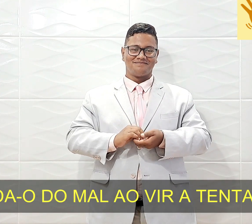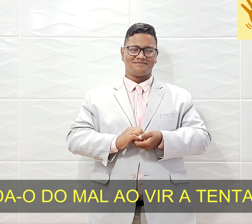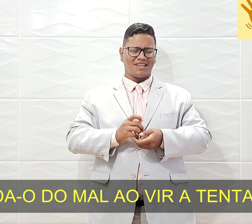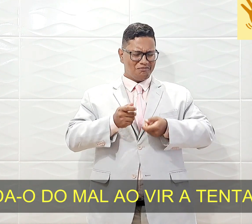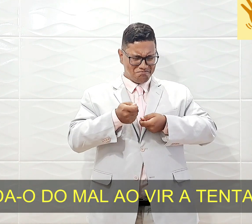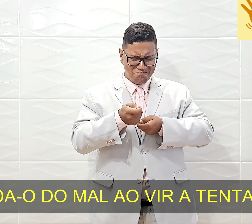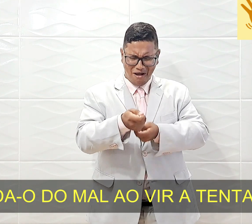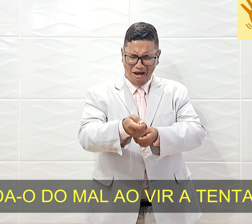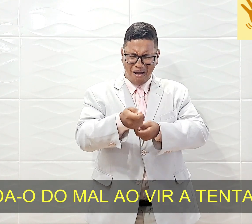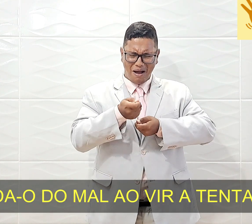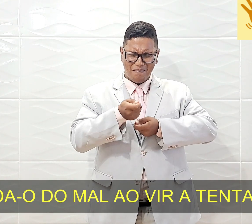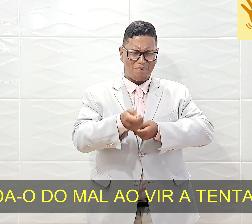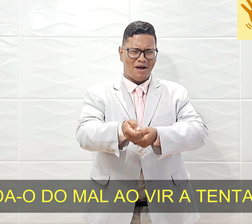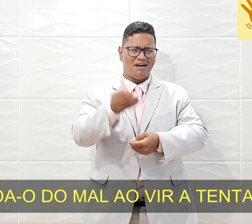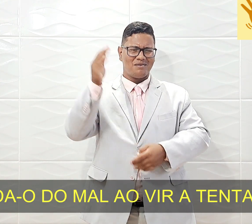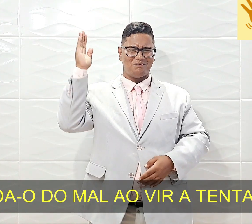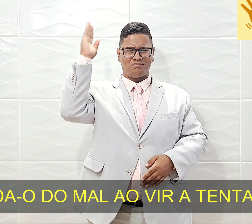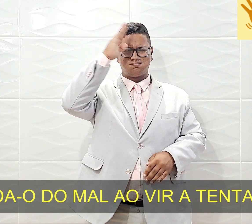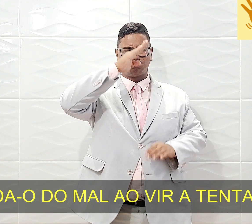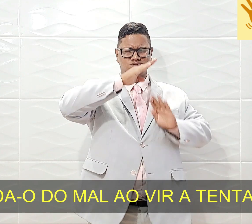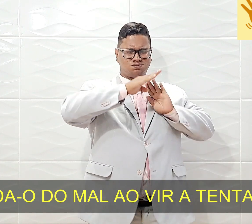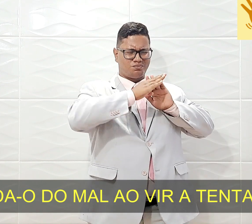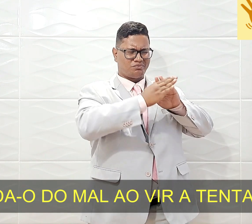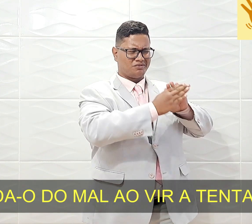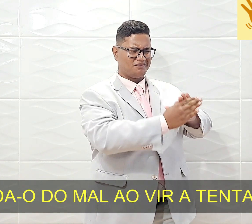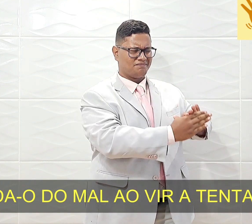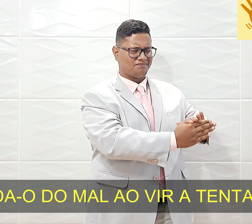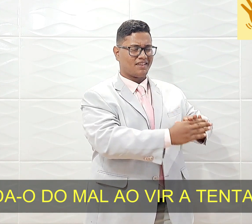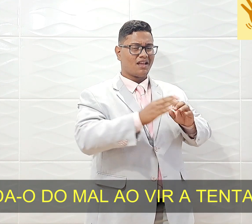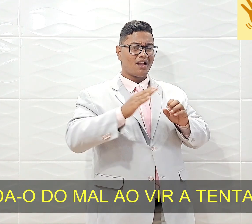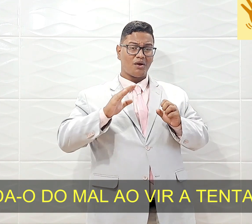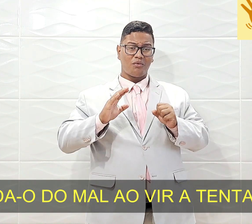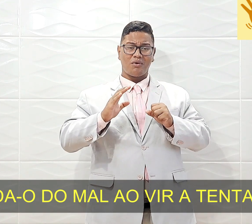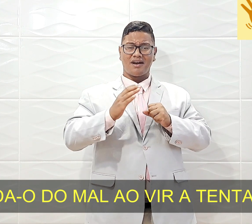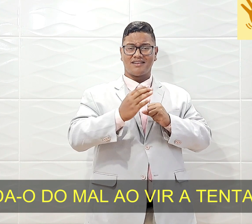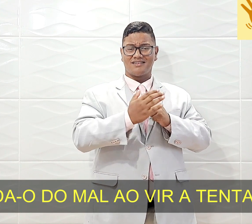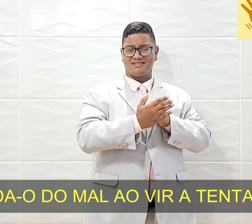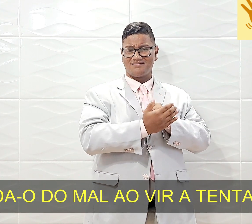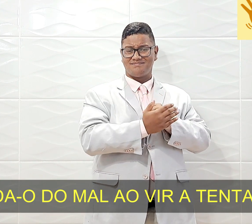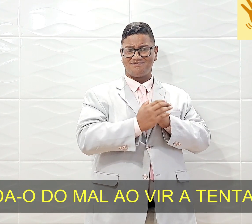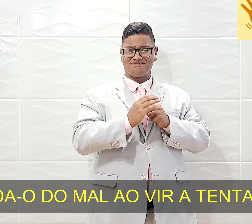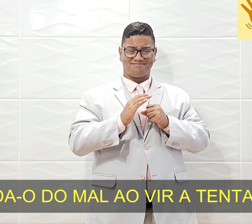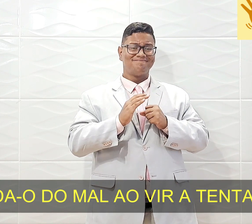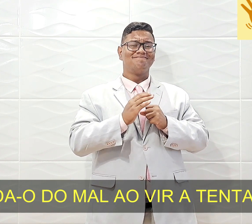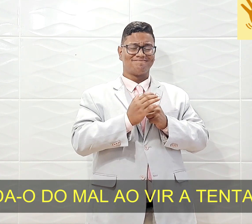Guarda-o do mal Ao vir a tentação